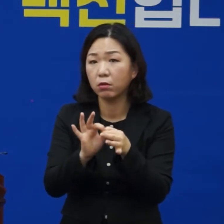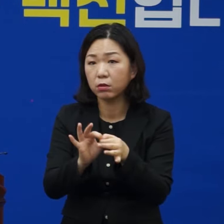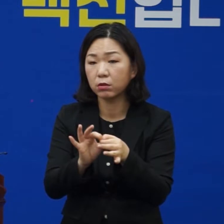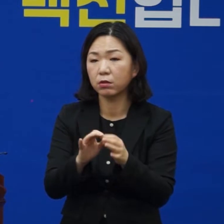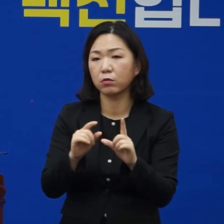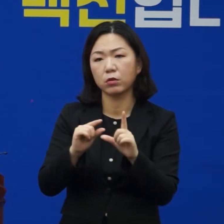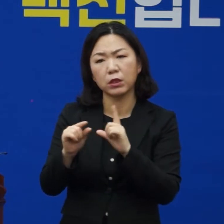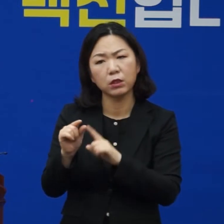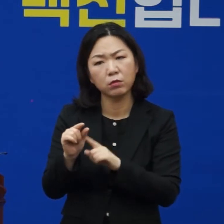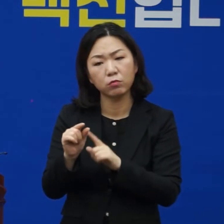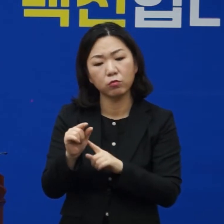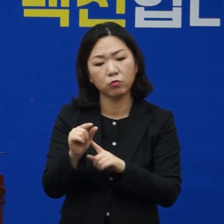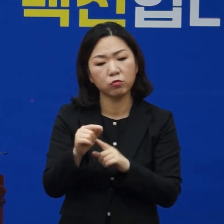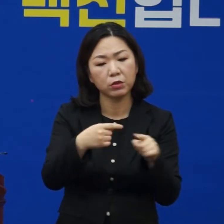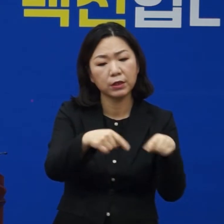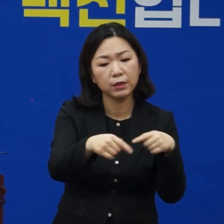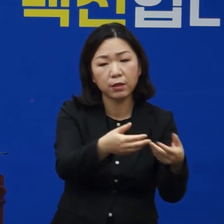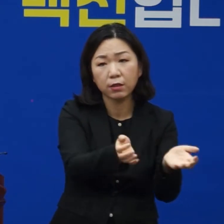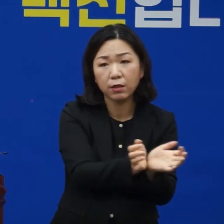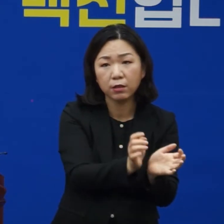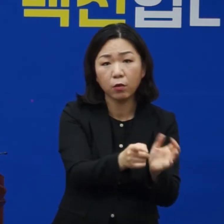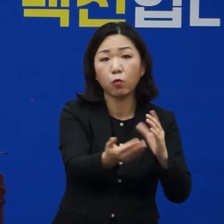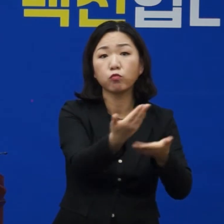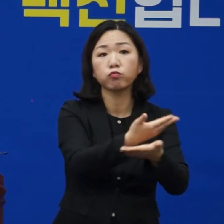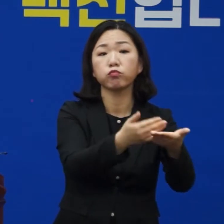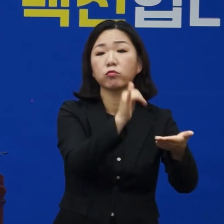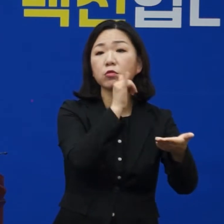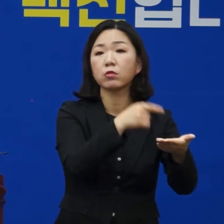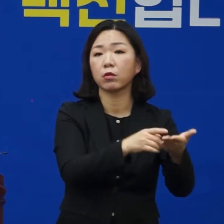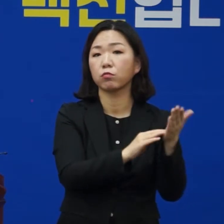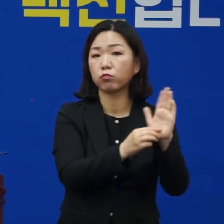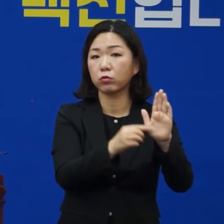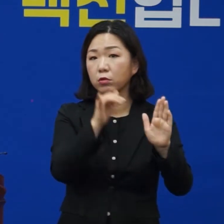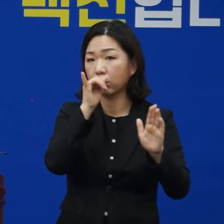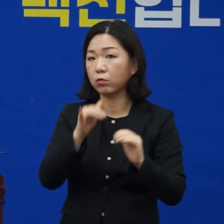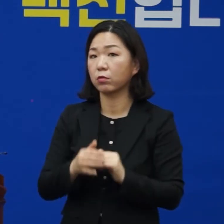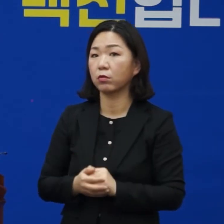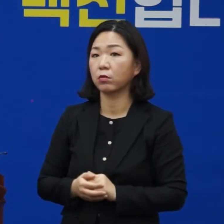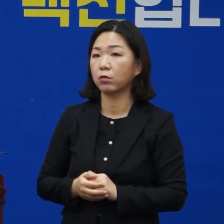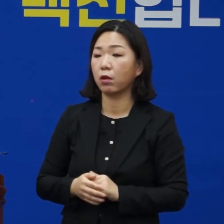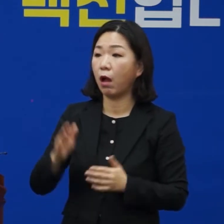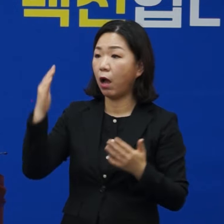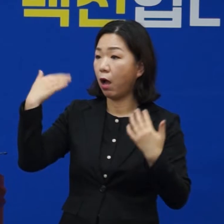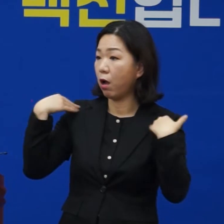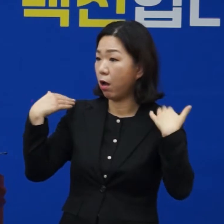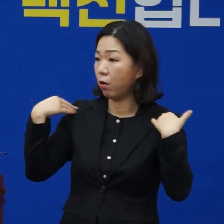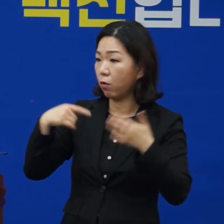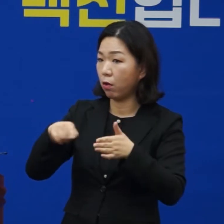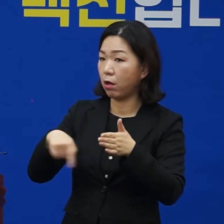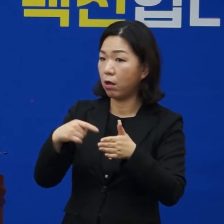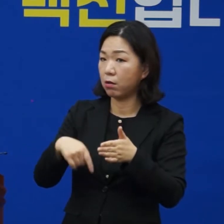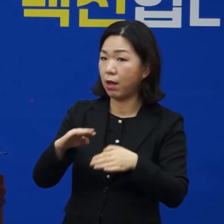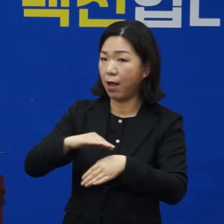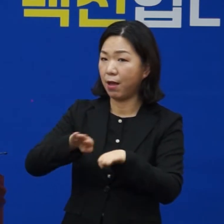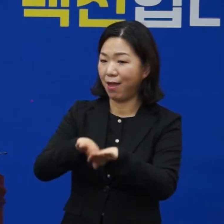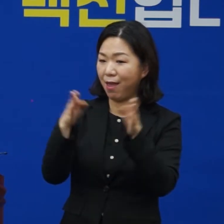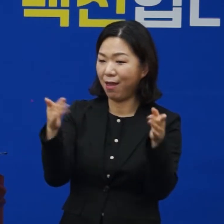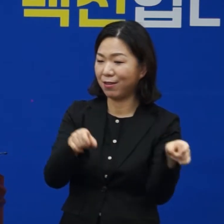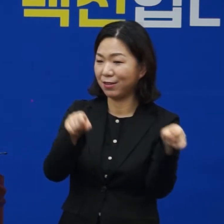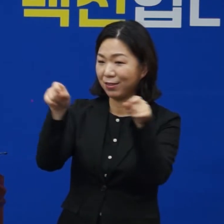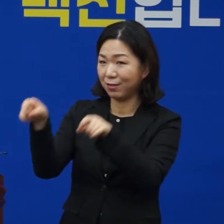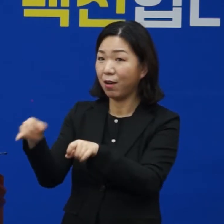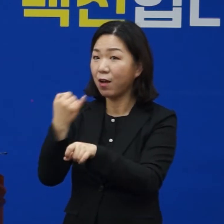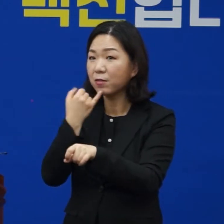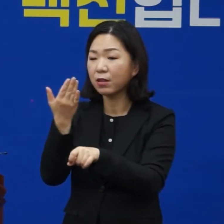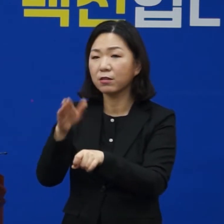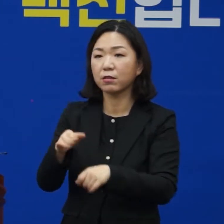일부 지자체에서도 공유를 한다는 그런 보도도 있는데 지금 학교는 지금 개학을 예약이 되어 괜찮은데 학원은